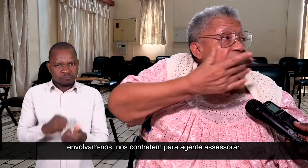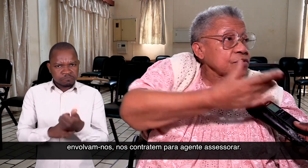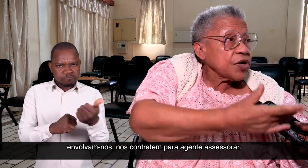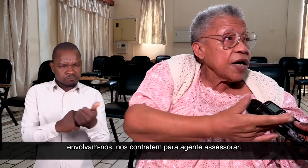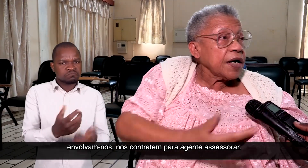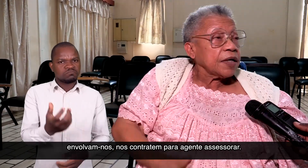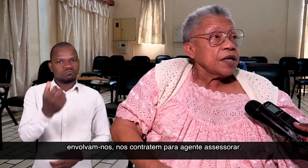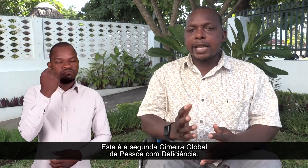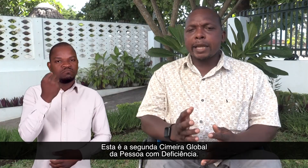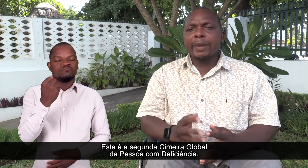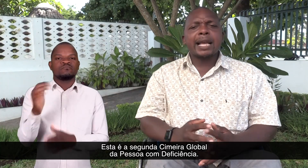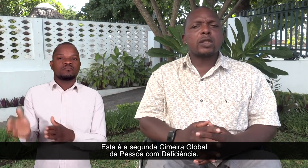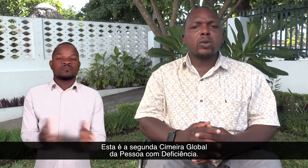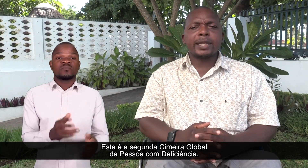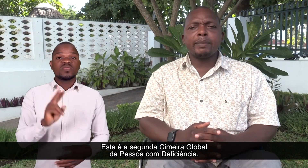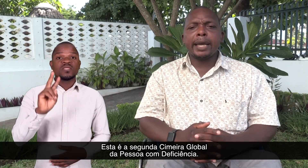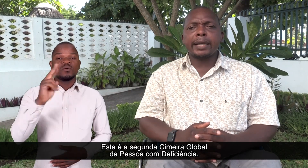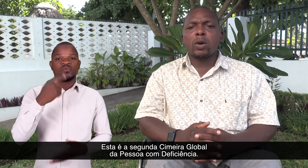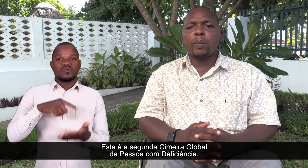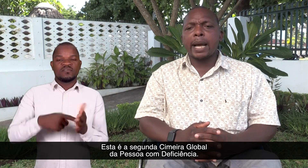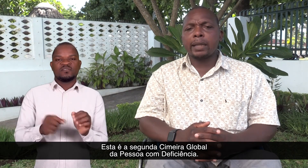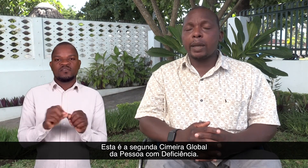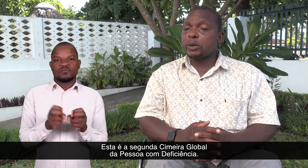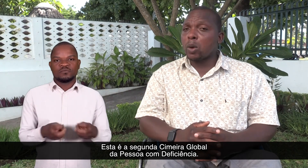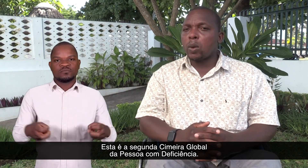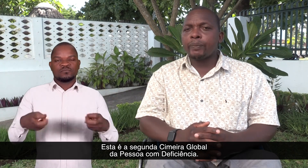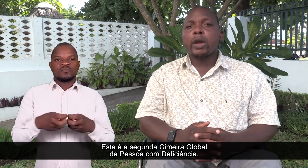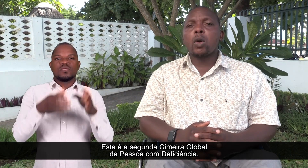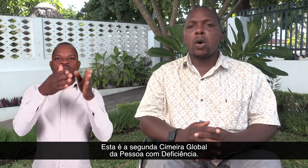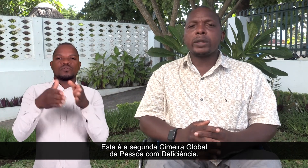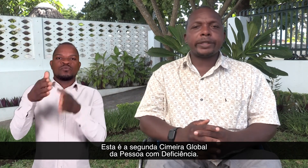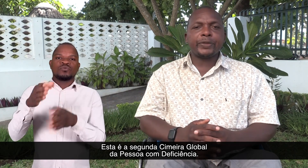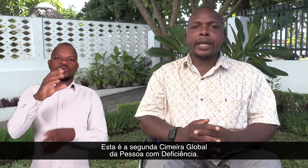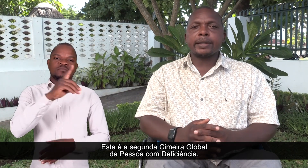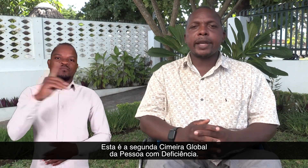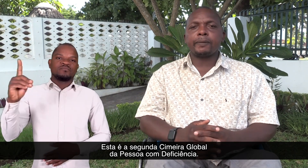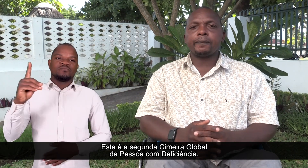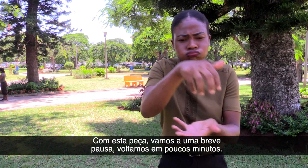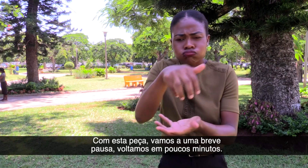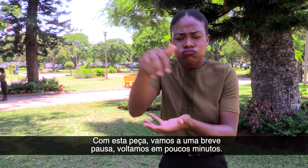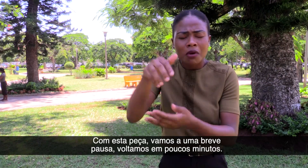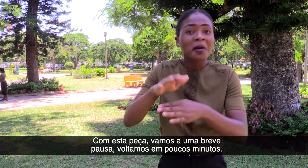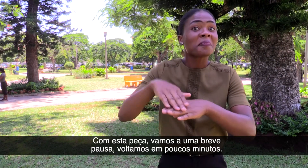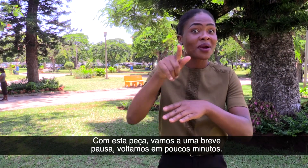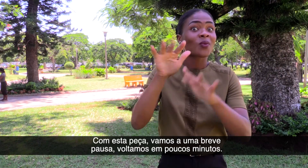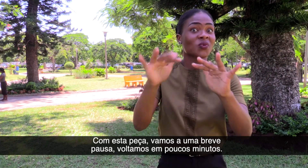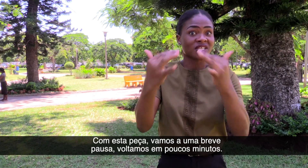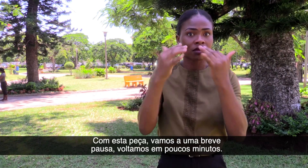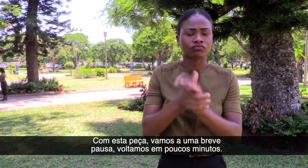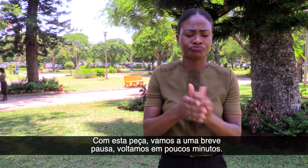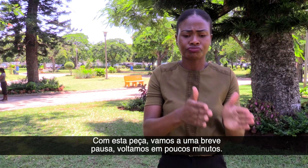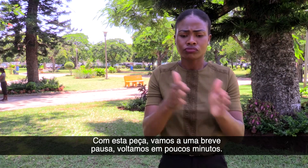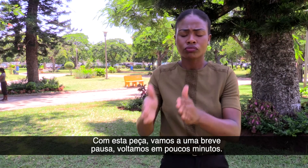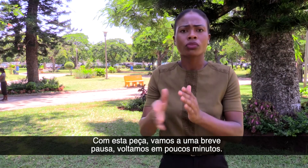gente assessorar. Esta é a segunda Cimeira Global da Pessoa com Deficiência. Com